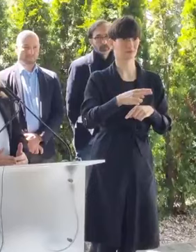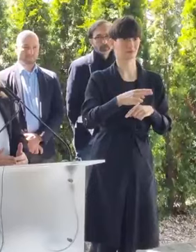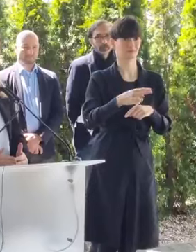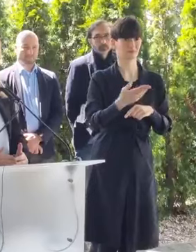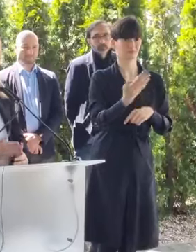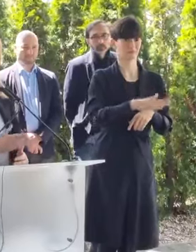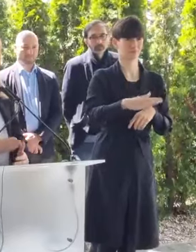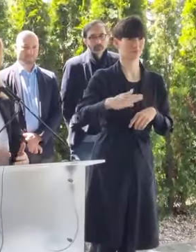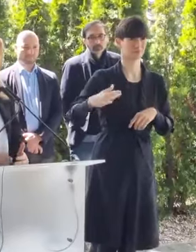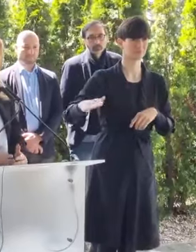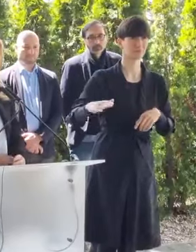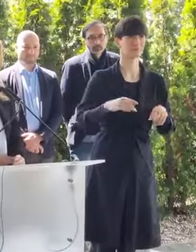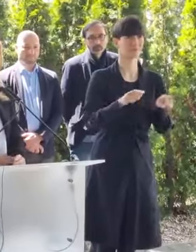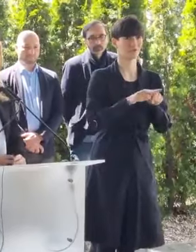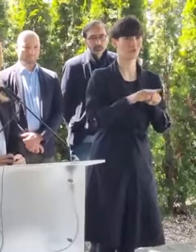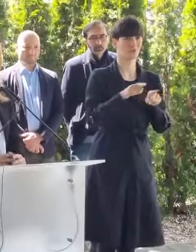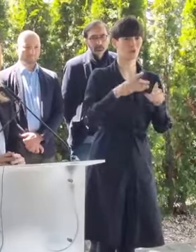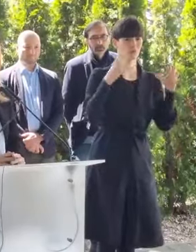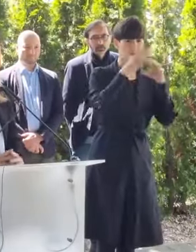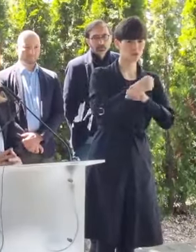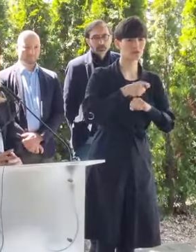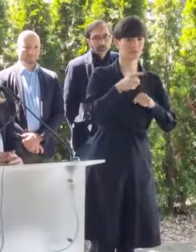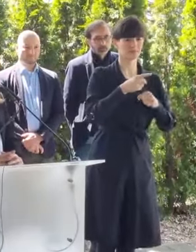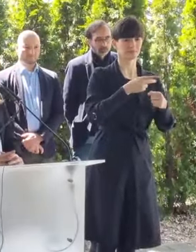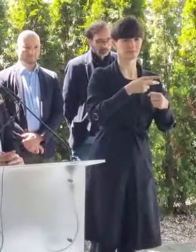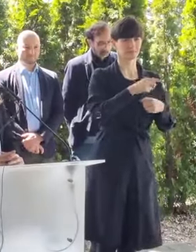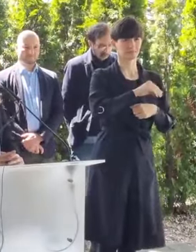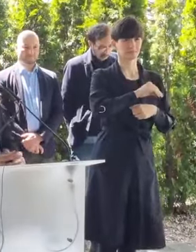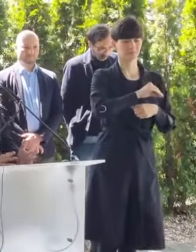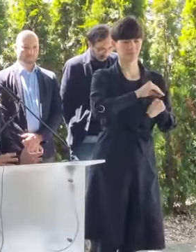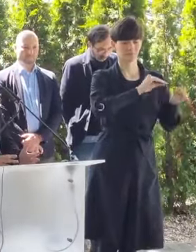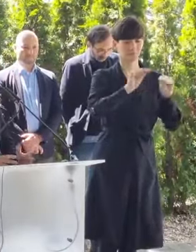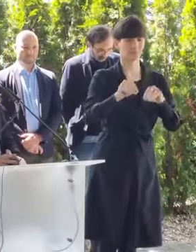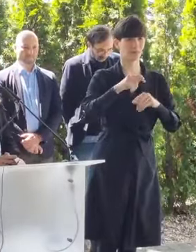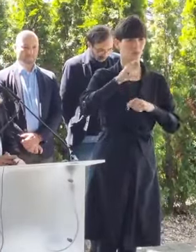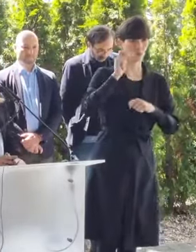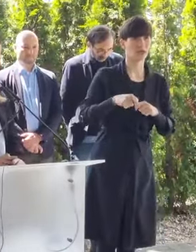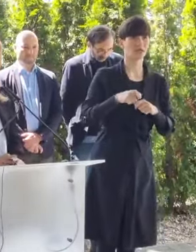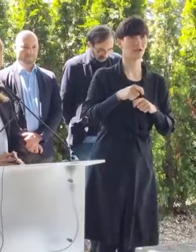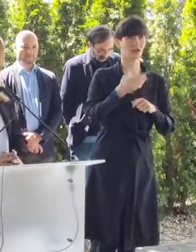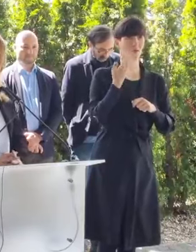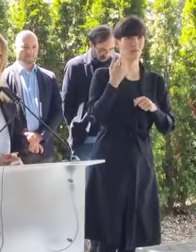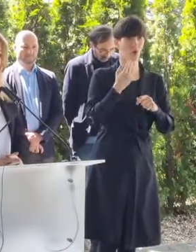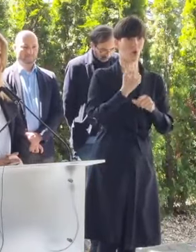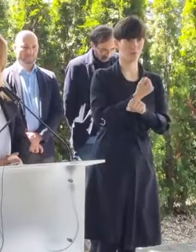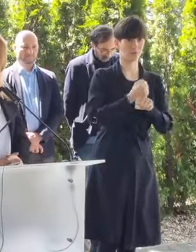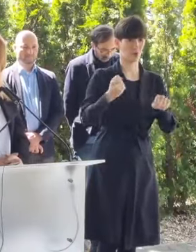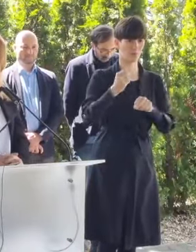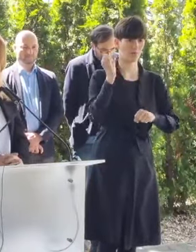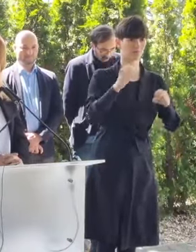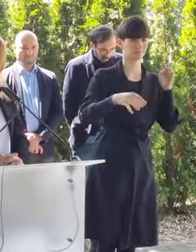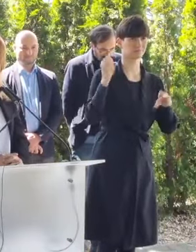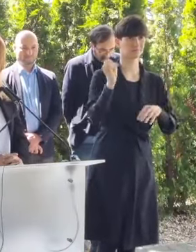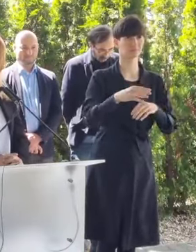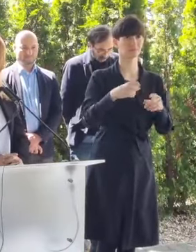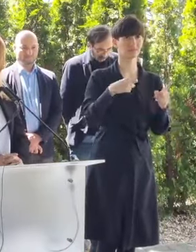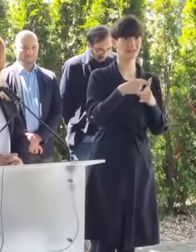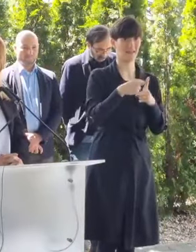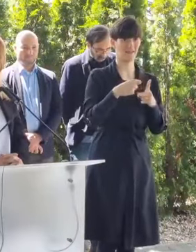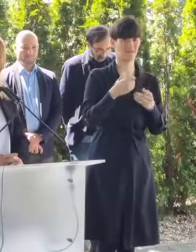presúvali v noci, tak ako všetci viete, došlo k ďalším bombovým útokom. Keď sme boli v Kyjeve, museli sme sa skryť do krytu, pretože boli